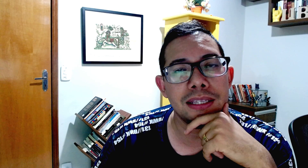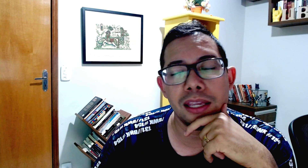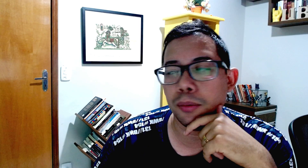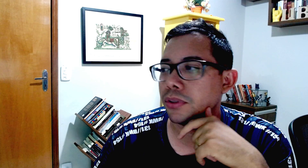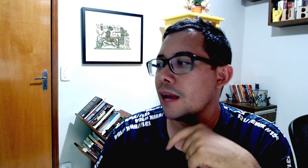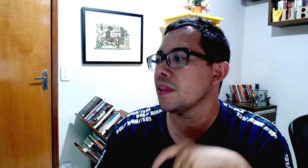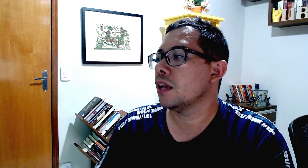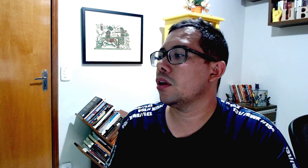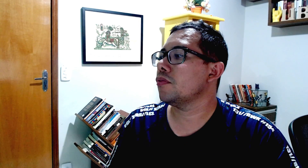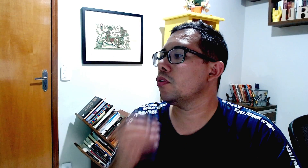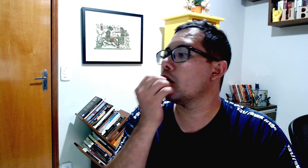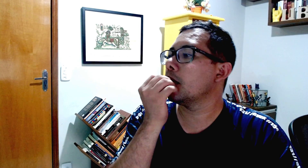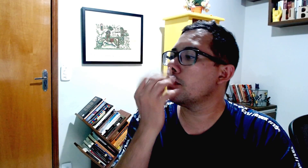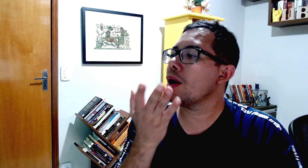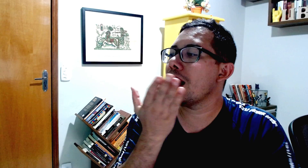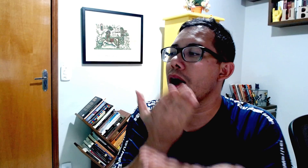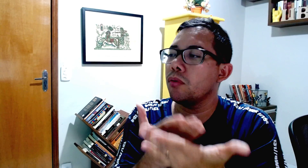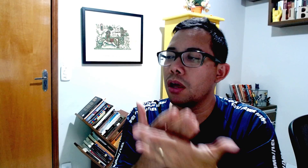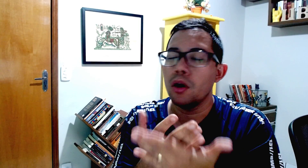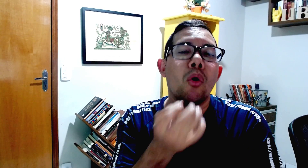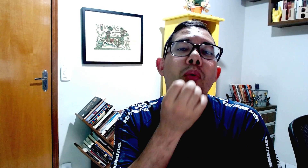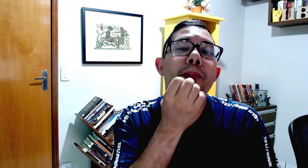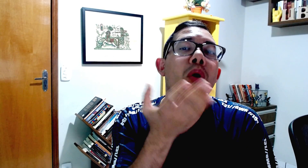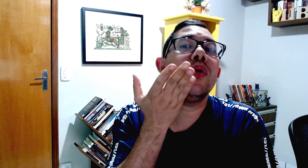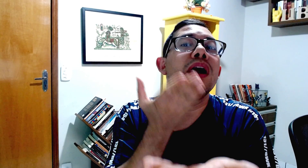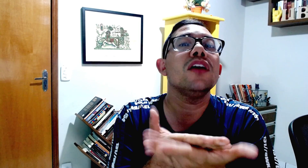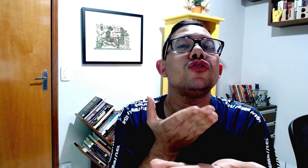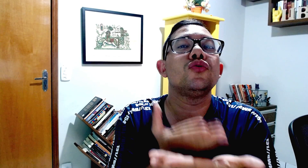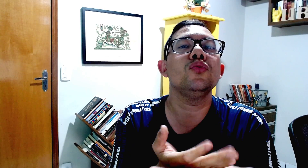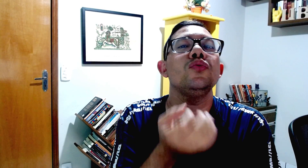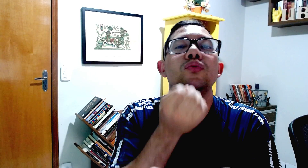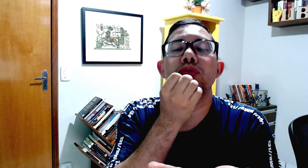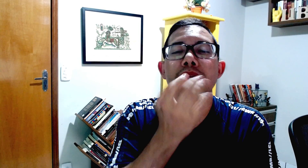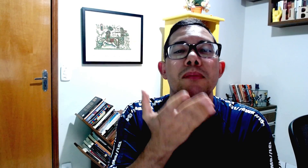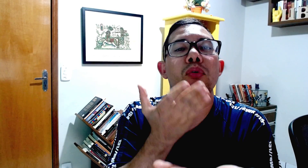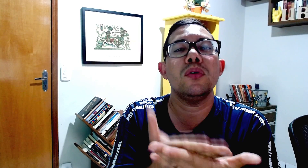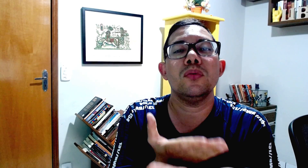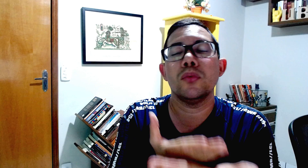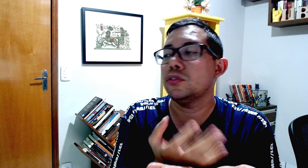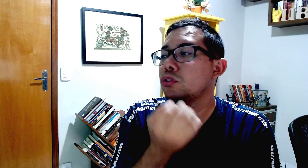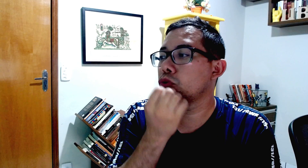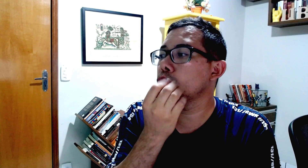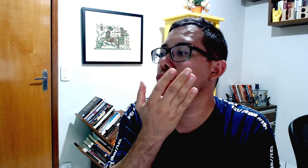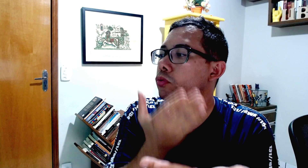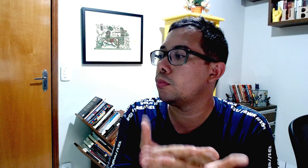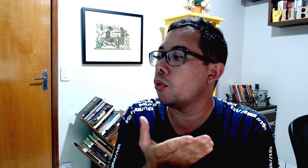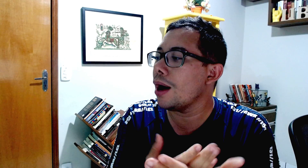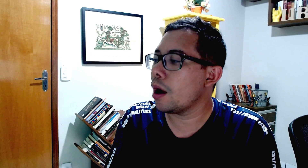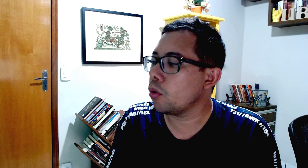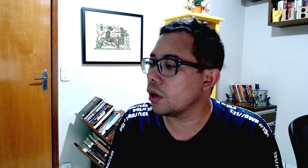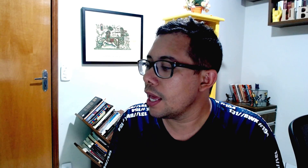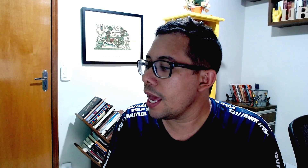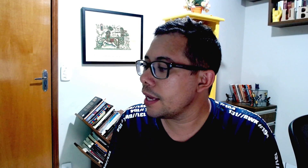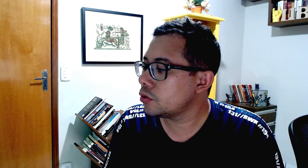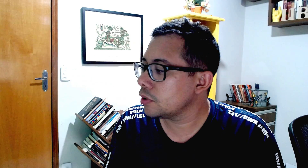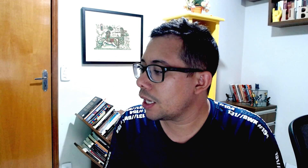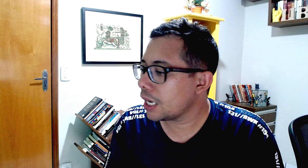tempo, tá? Então ela falou, ó, boa aula, ou bom estudos, né? Bons estudos, boa aula. É isso que ela